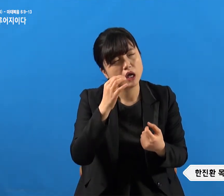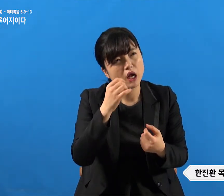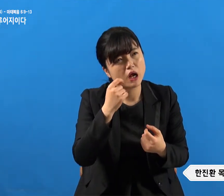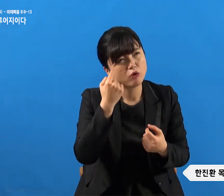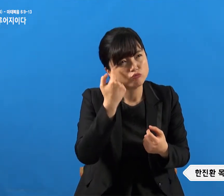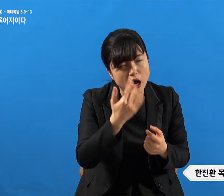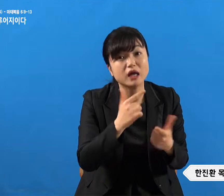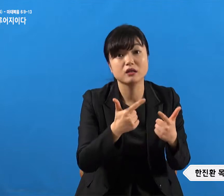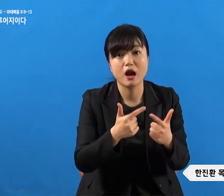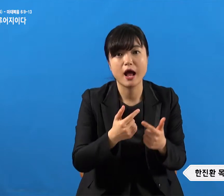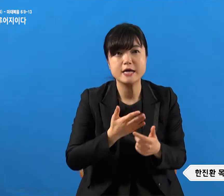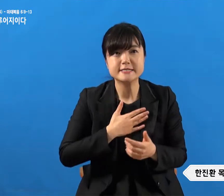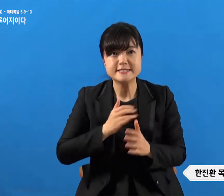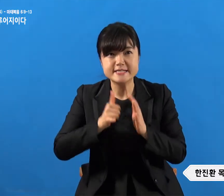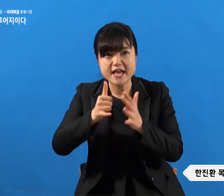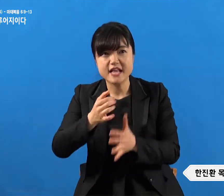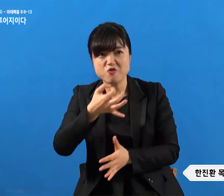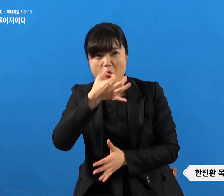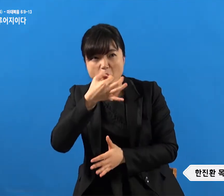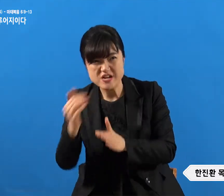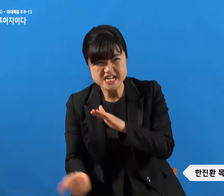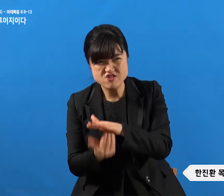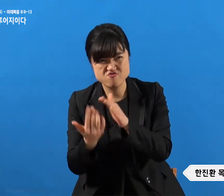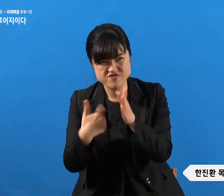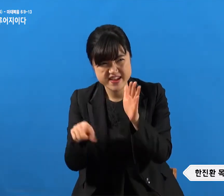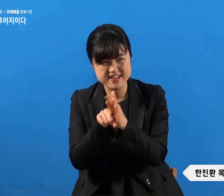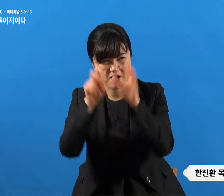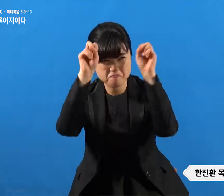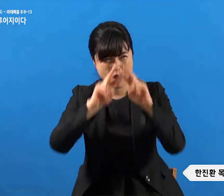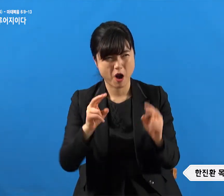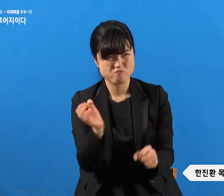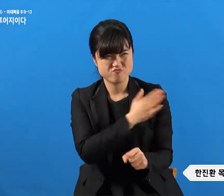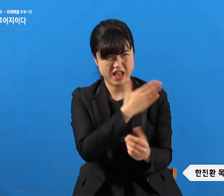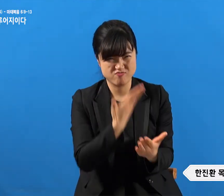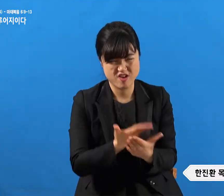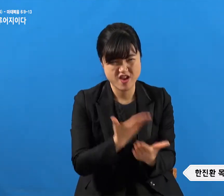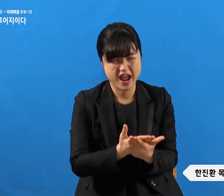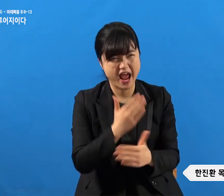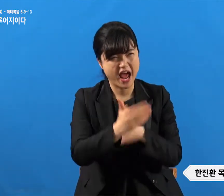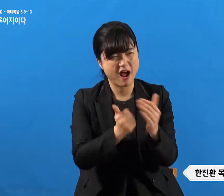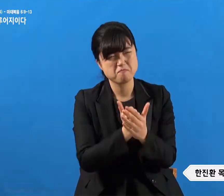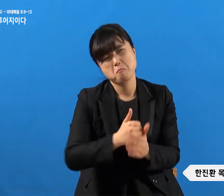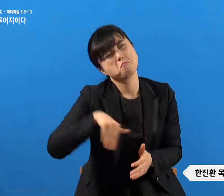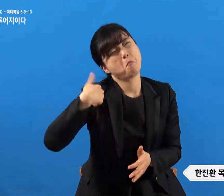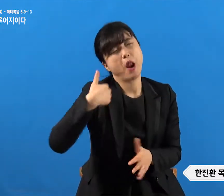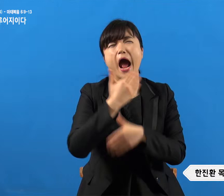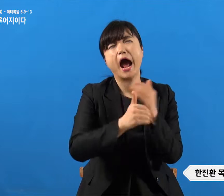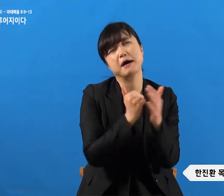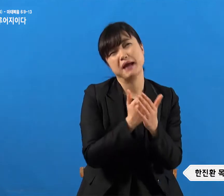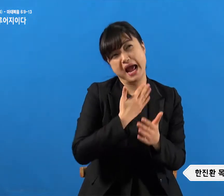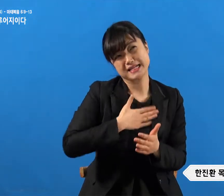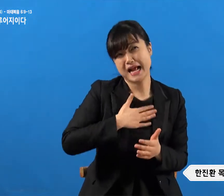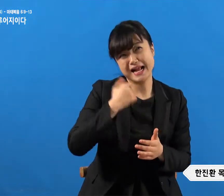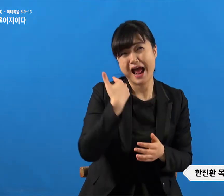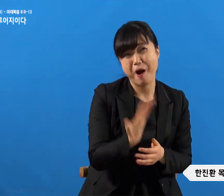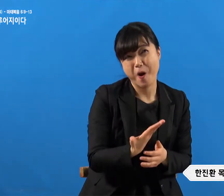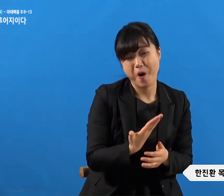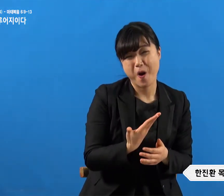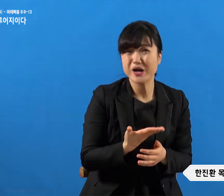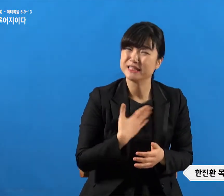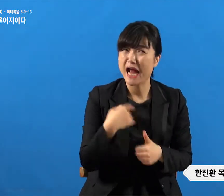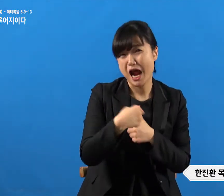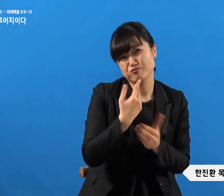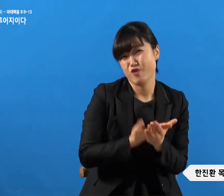어떤 세상적인 욕망을 이루기 위해서, 대박을 터뜨리기 위해서, 하나님, 저는 잘 모르겠는데 하나님은 아시지